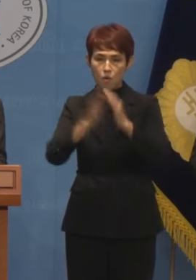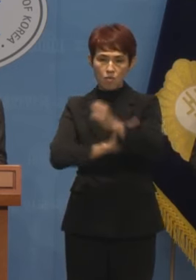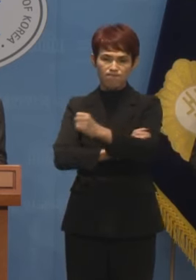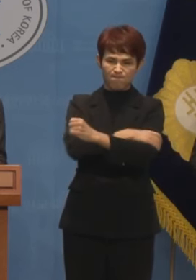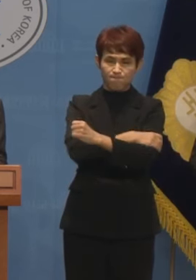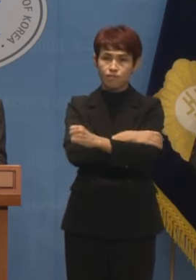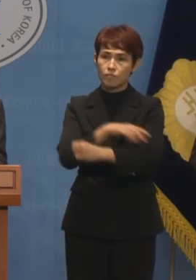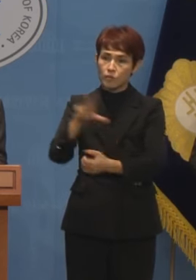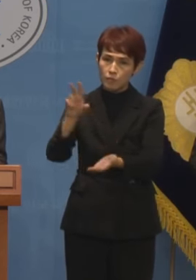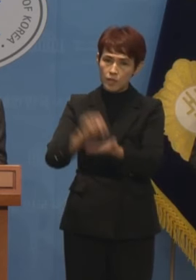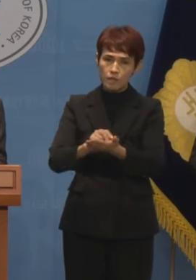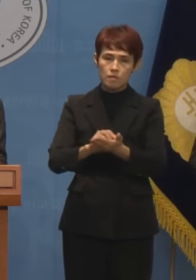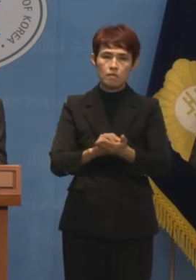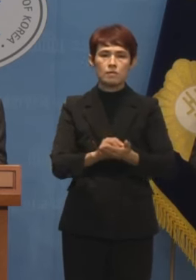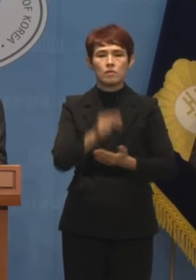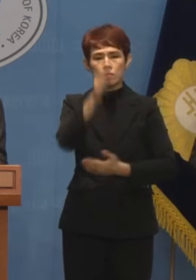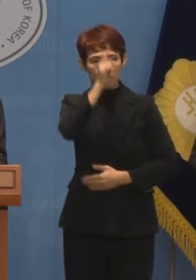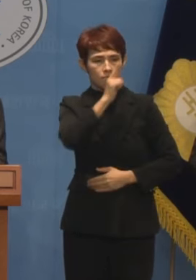책임을 묻고자 합니다.